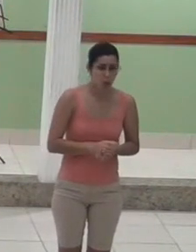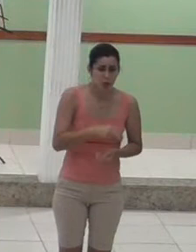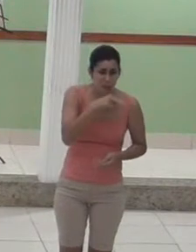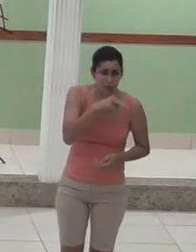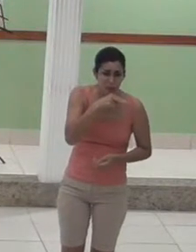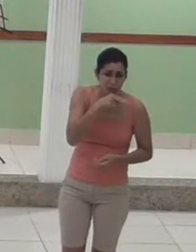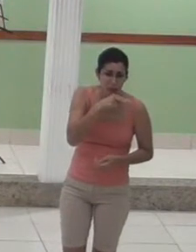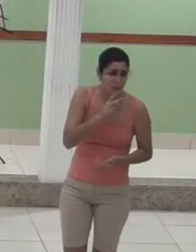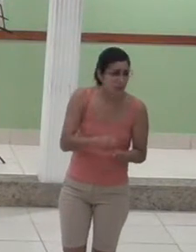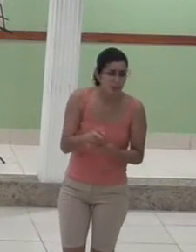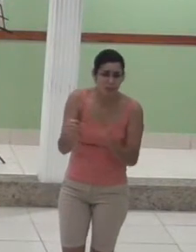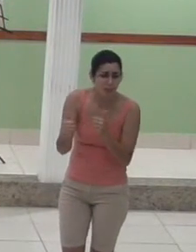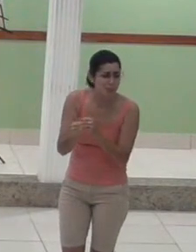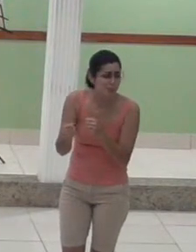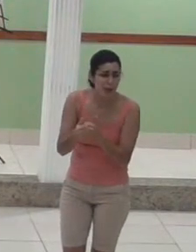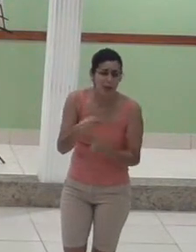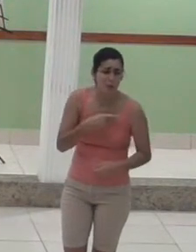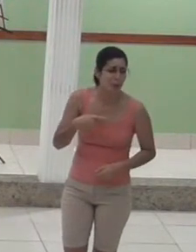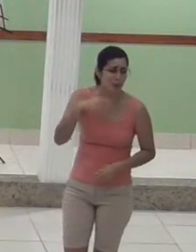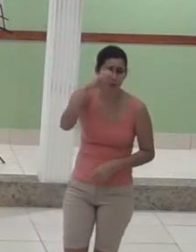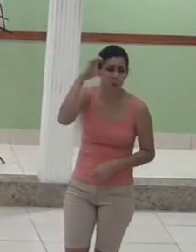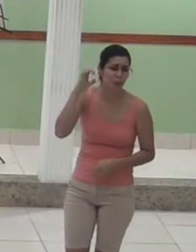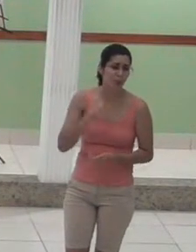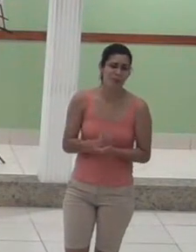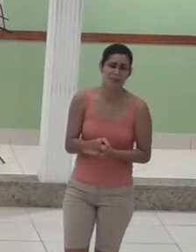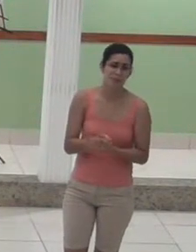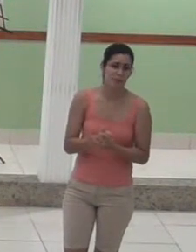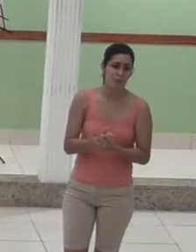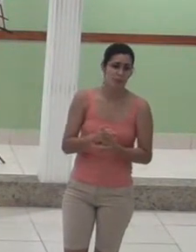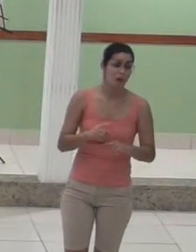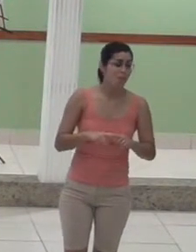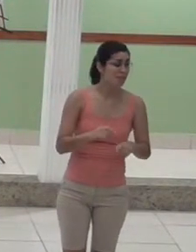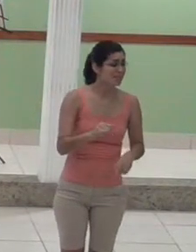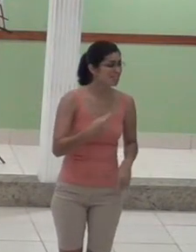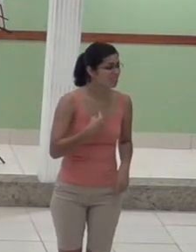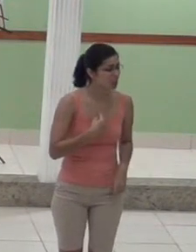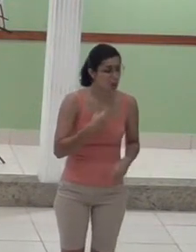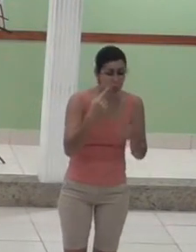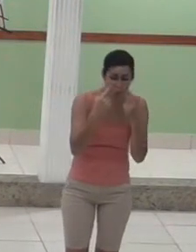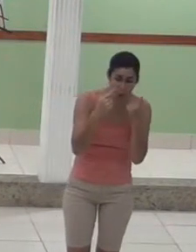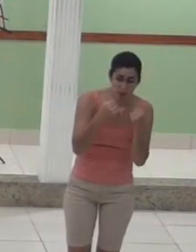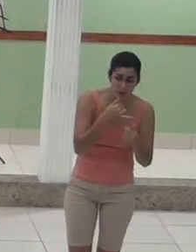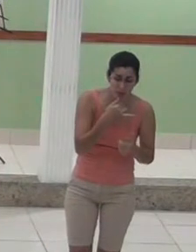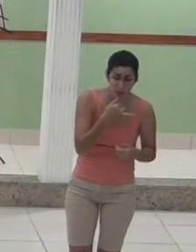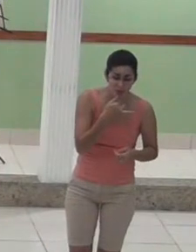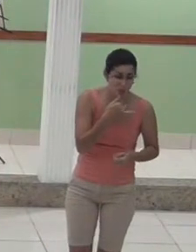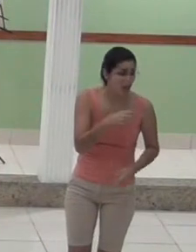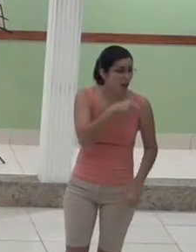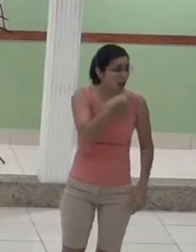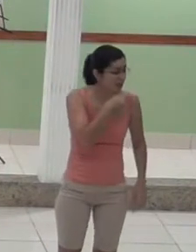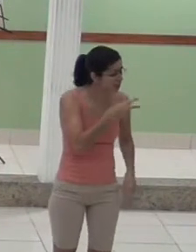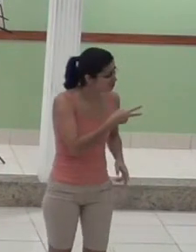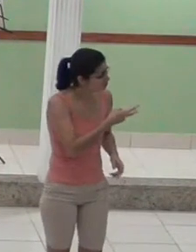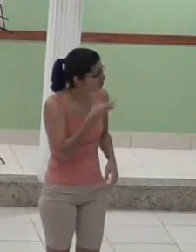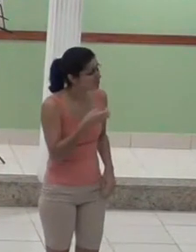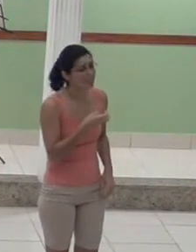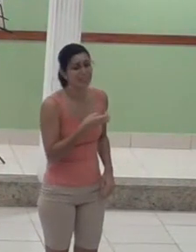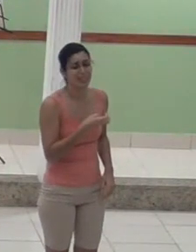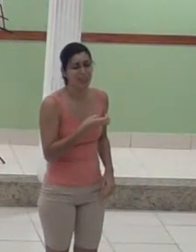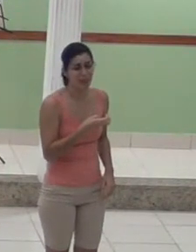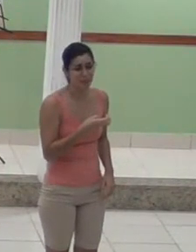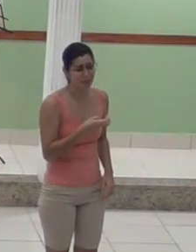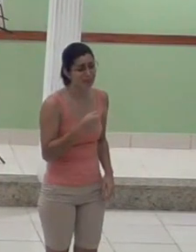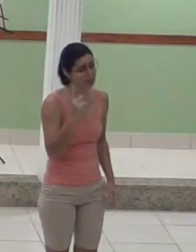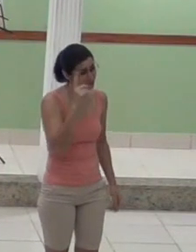Se eles me veem chorar, eles vão chorar também, aí a tristeza domina. Maria Eduarda falou, vovó, eu